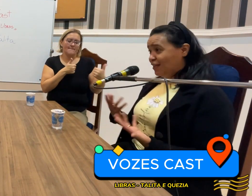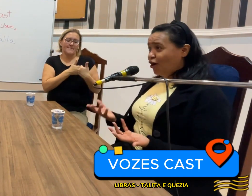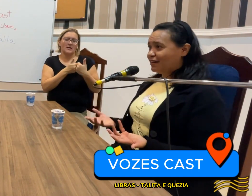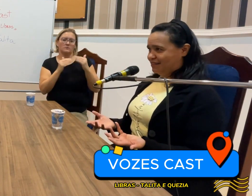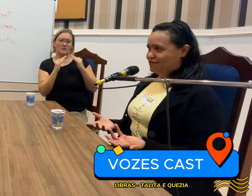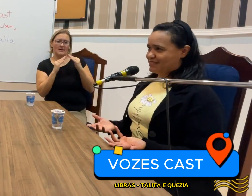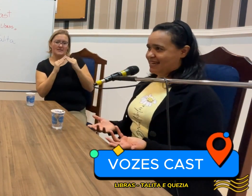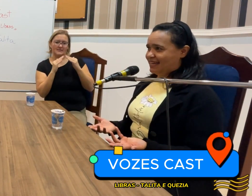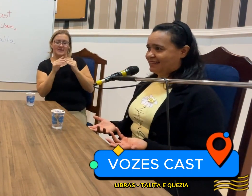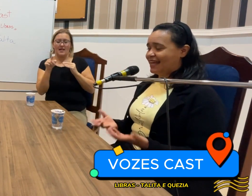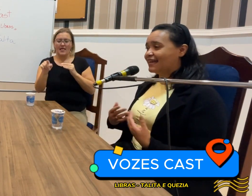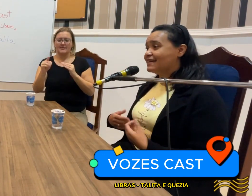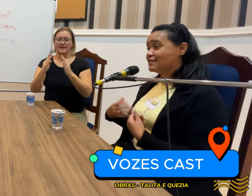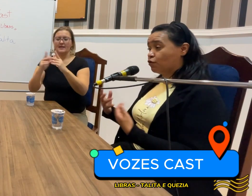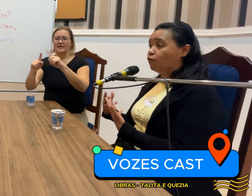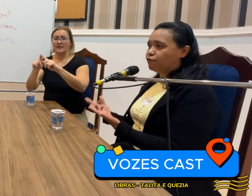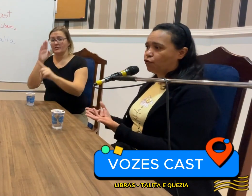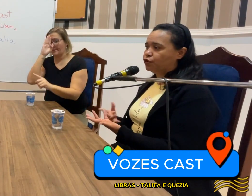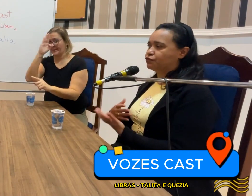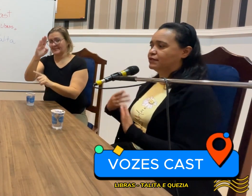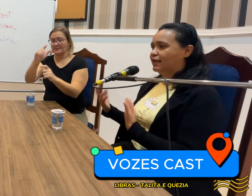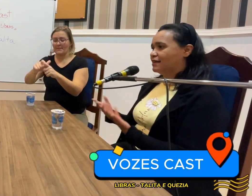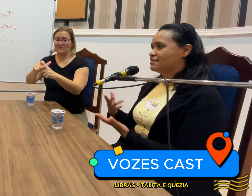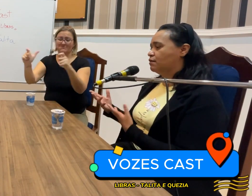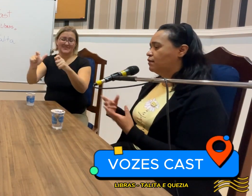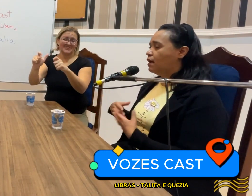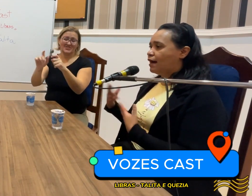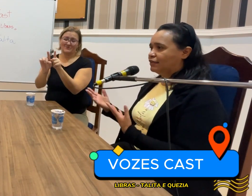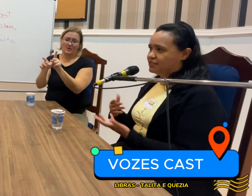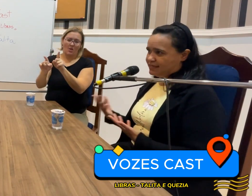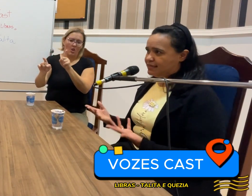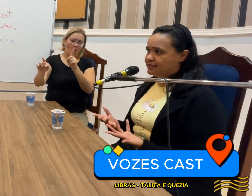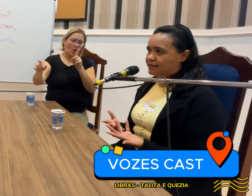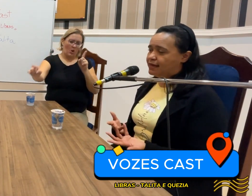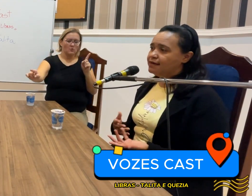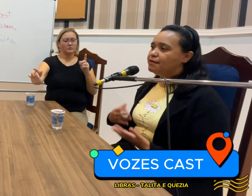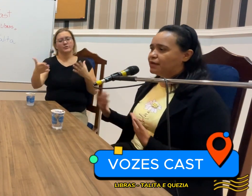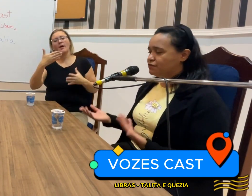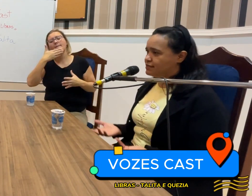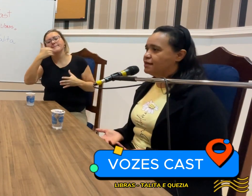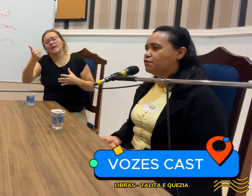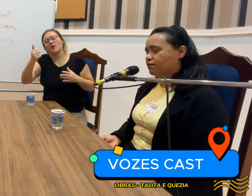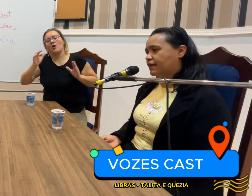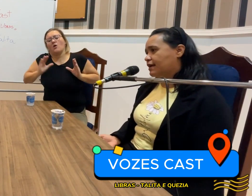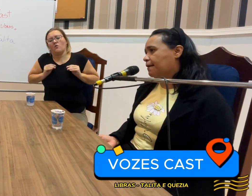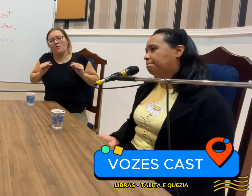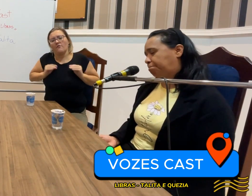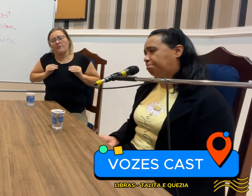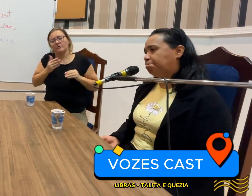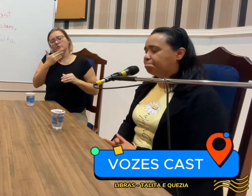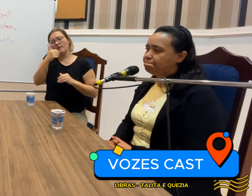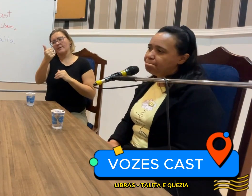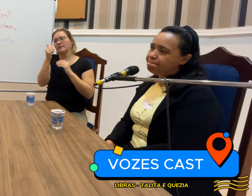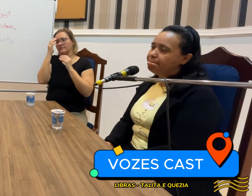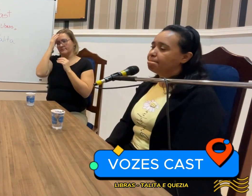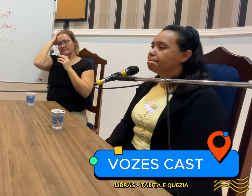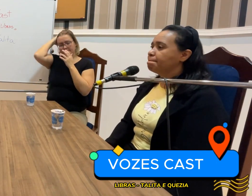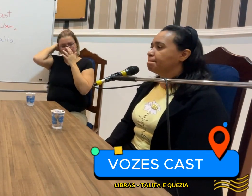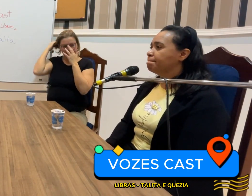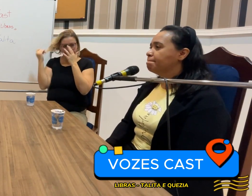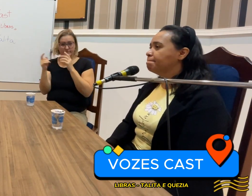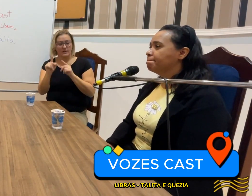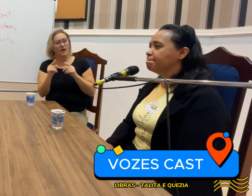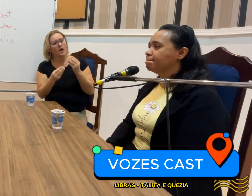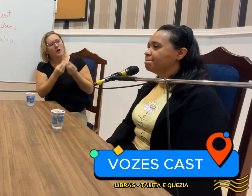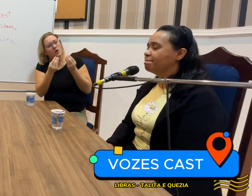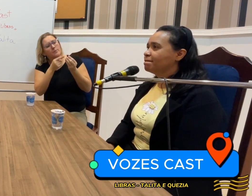É melhor que você tenha esse conforto em relação à distância, né? Para você ir congregar. E vocês começaram lá